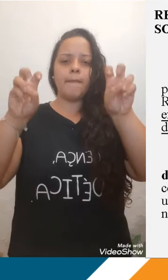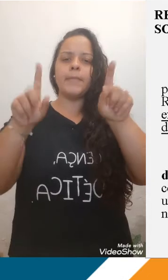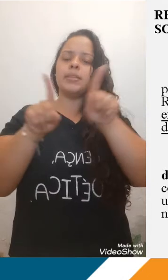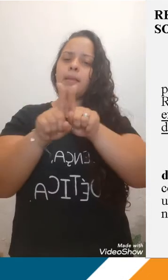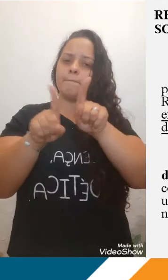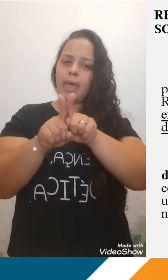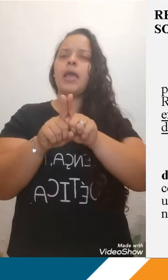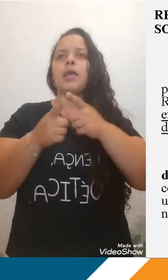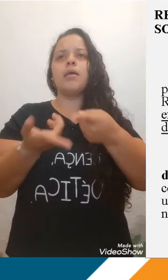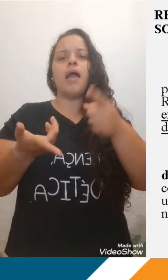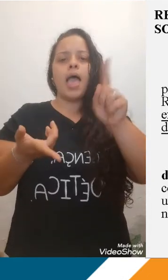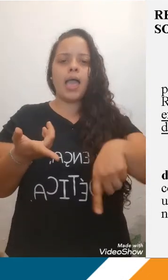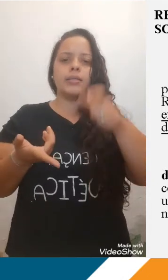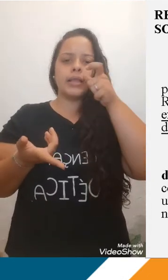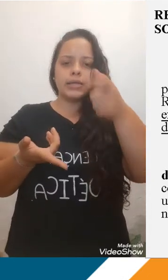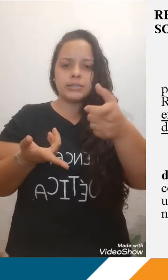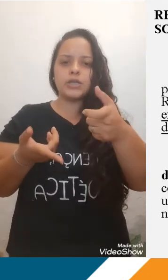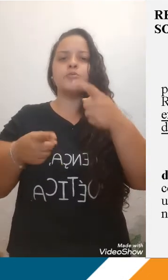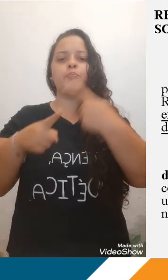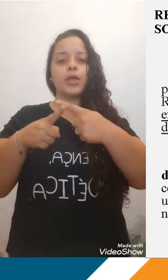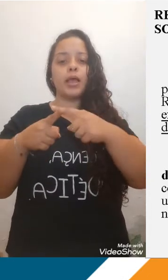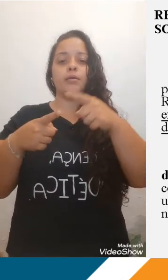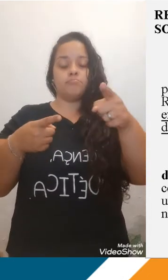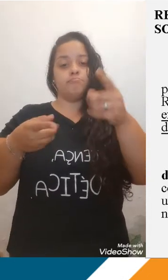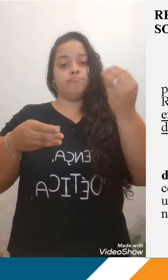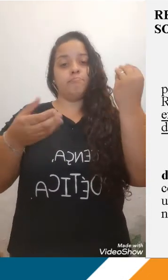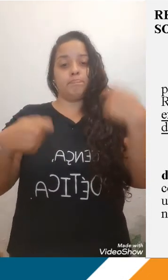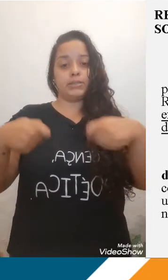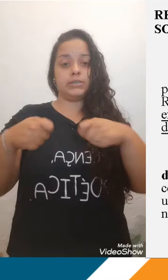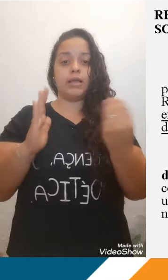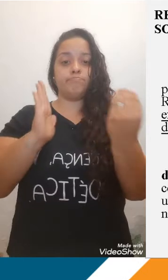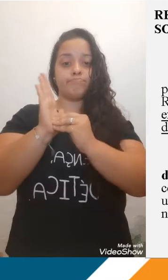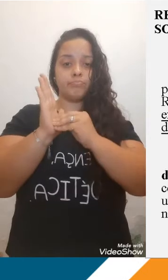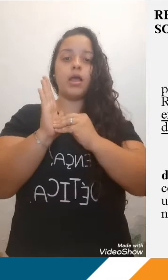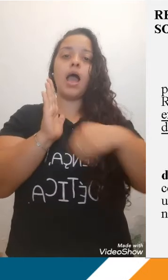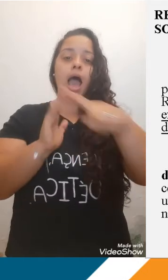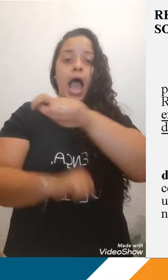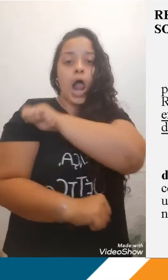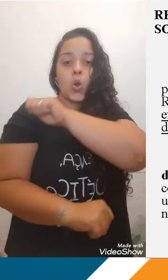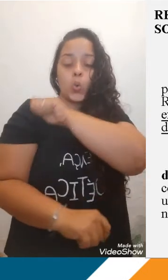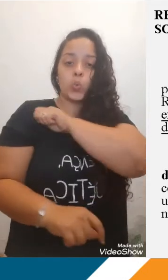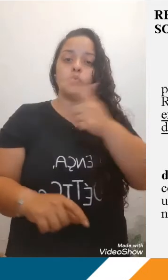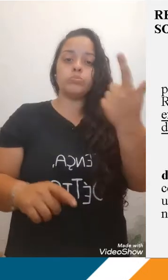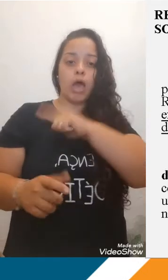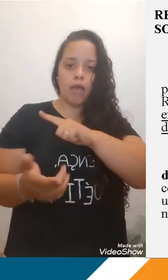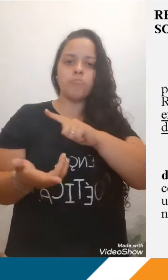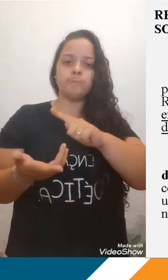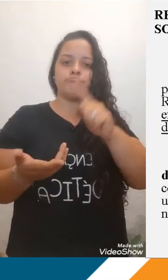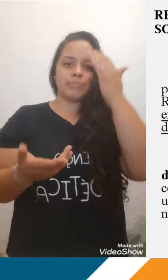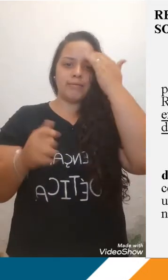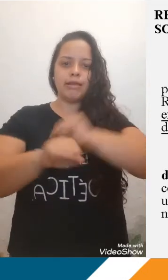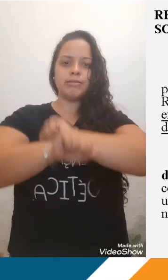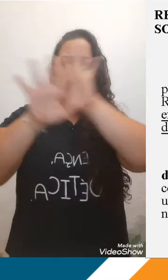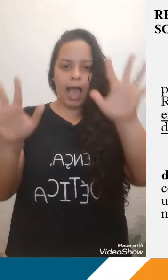proposto, o repertório ele vai constituir um dos requisitos para que o aluno consiga se sair bem nesse critério